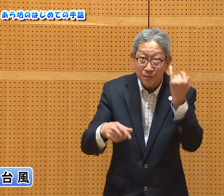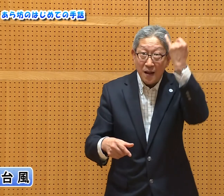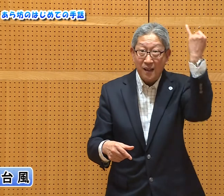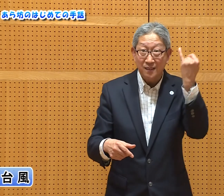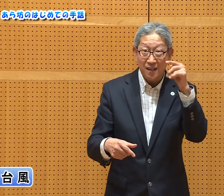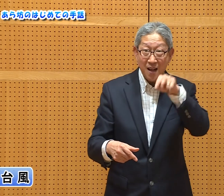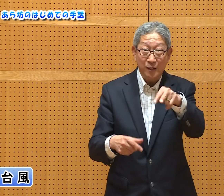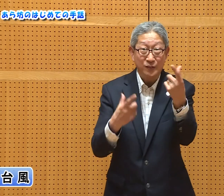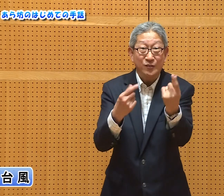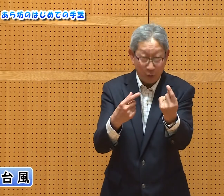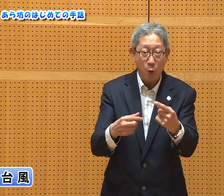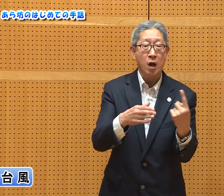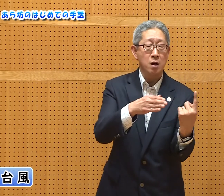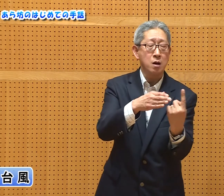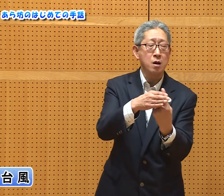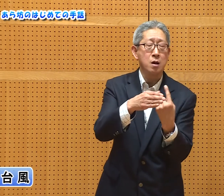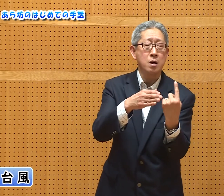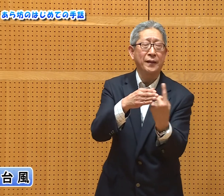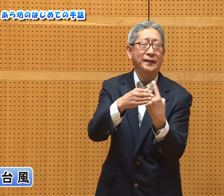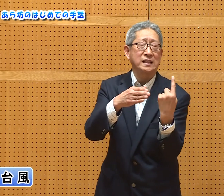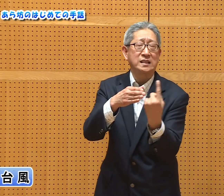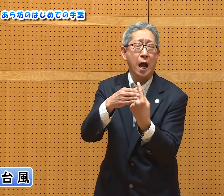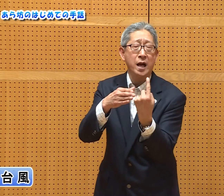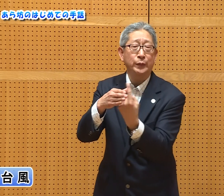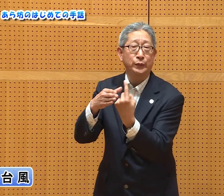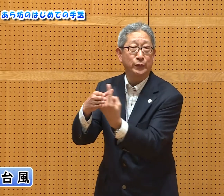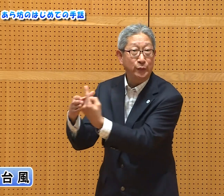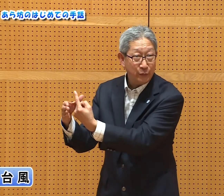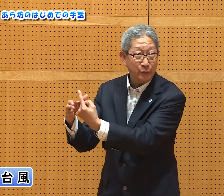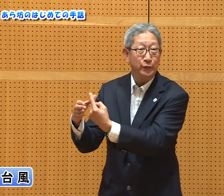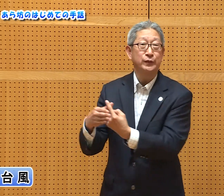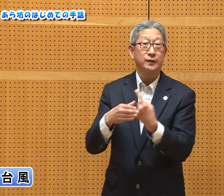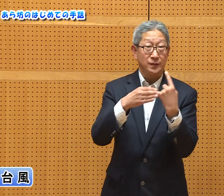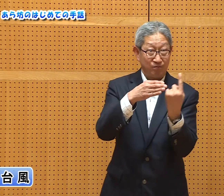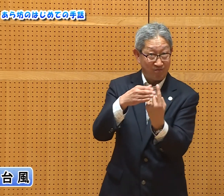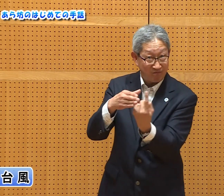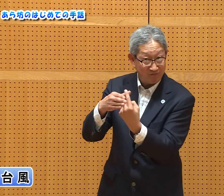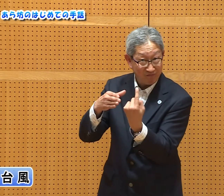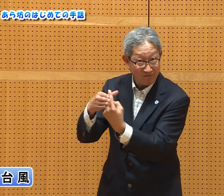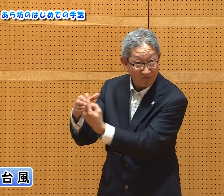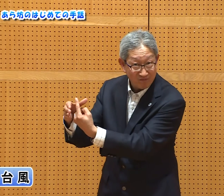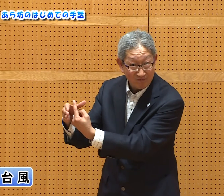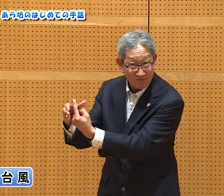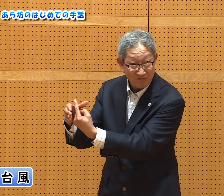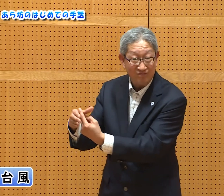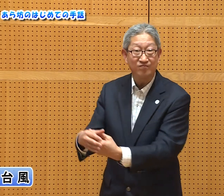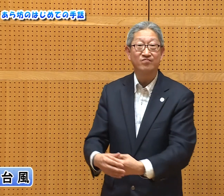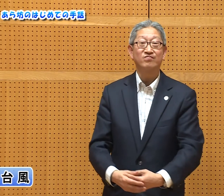ね。イメージわかりますか。台風、こうくるくるくるくる回ってるようなイメージです。これが台風です。